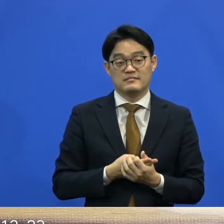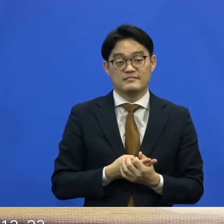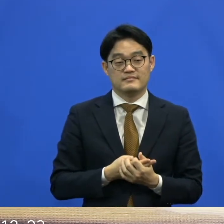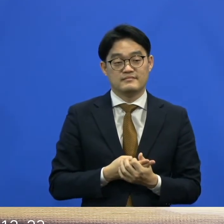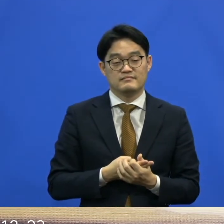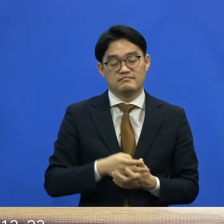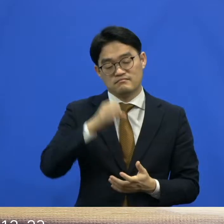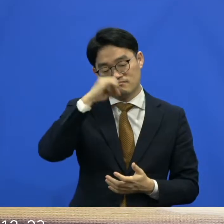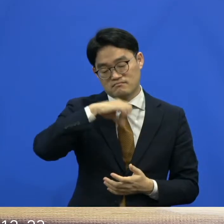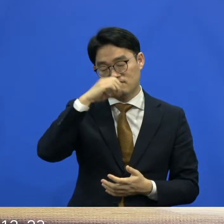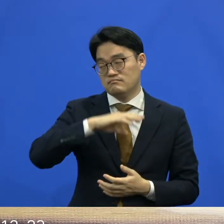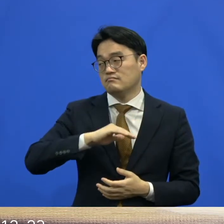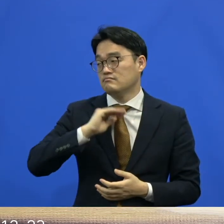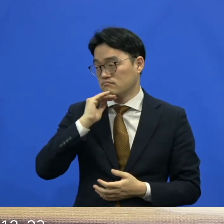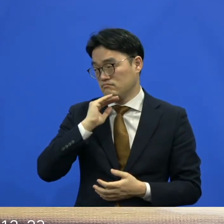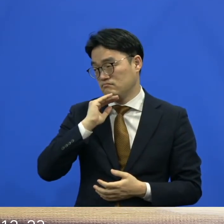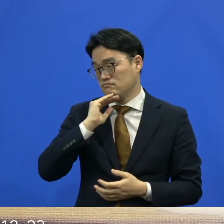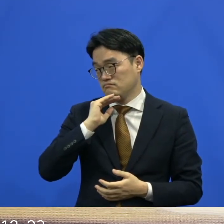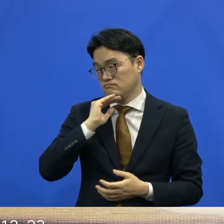그냥 기다리는 거죠.